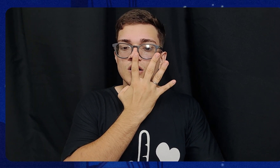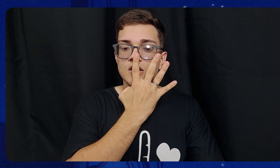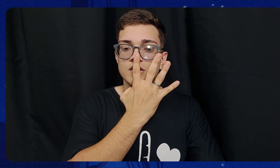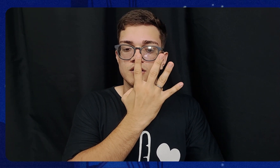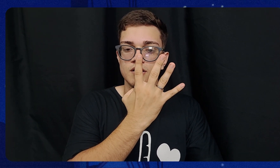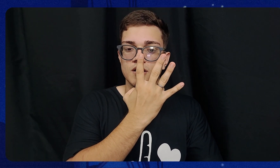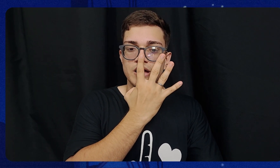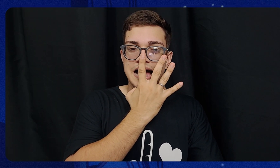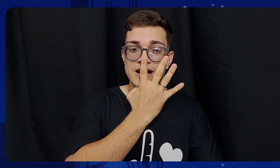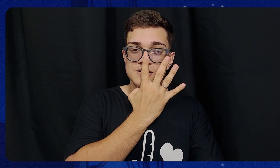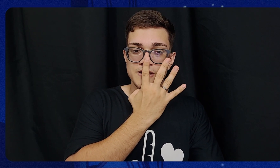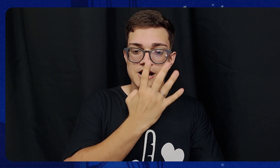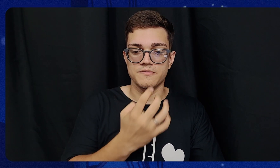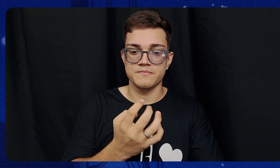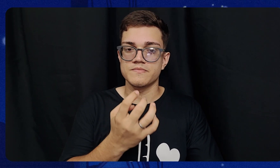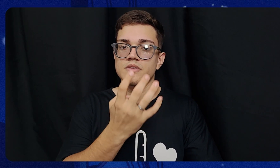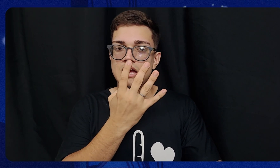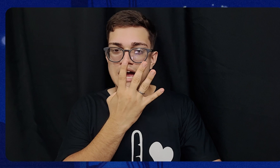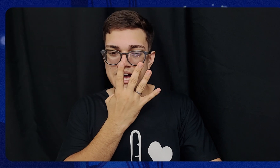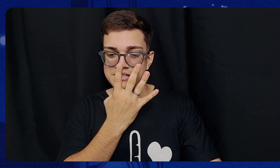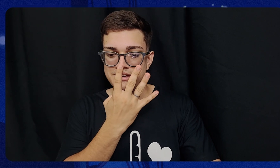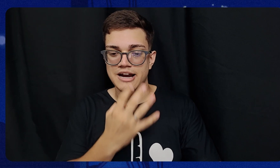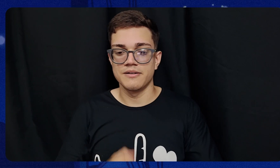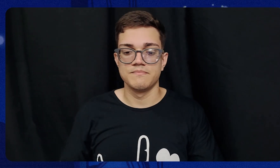ó. Admirar.